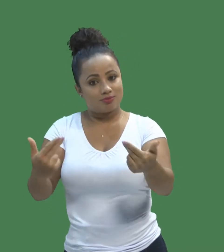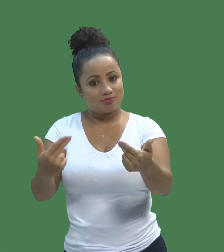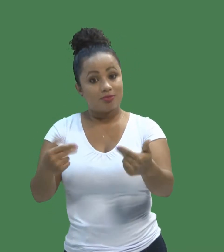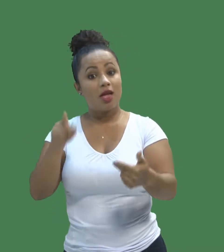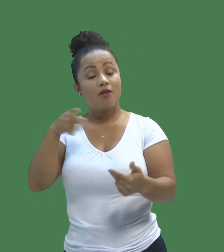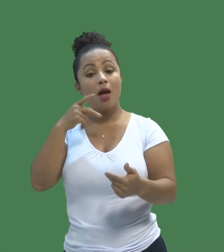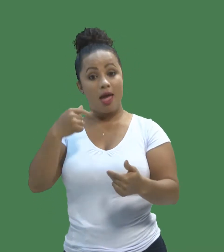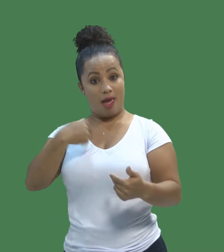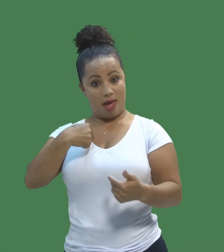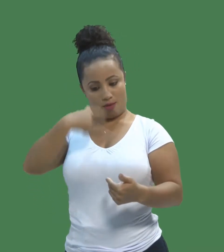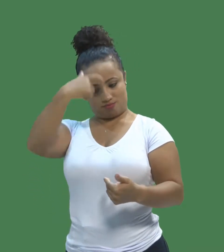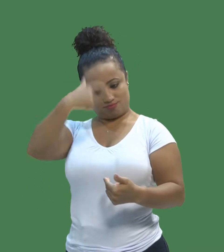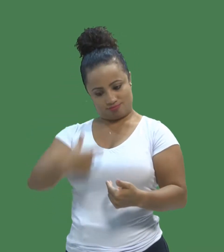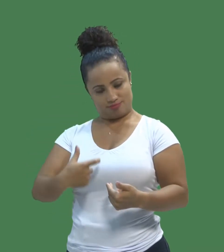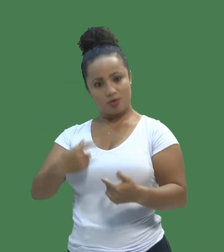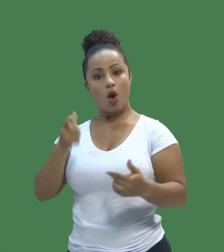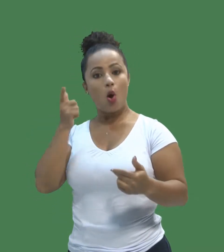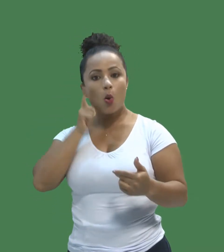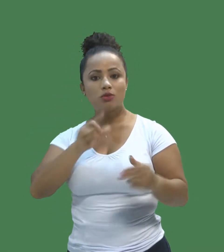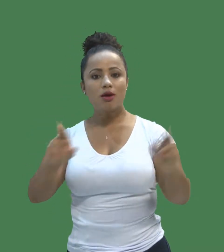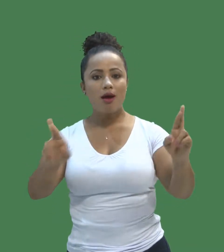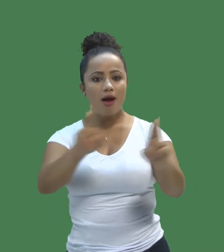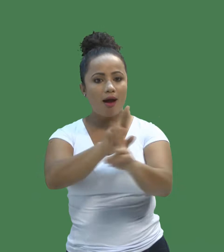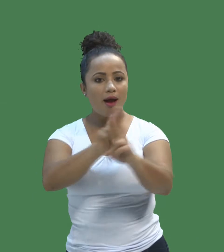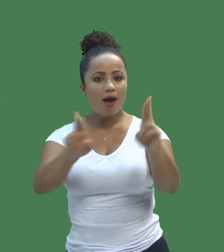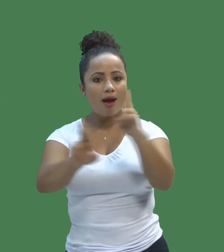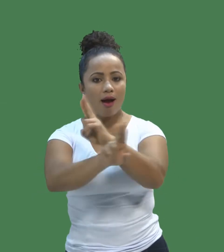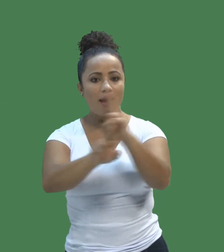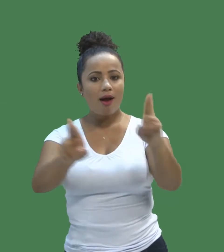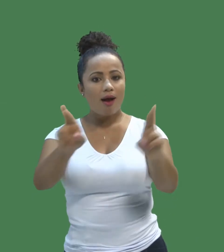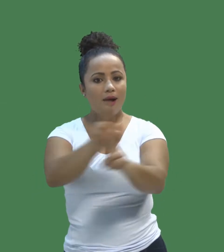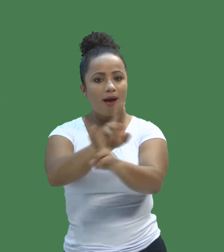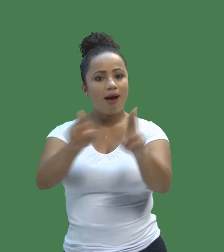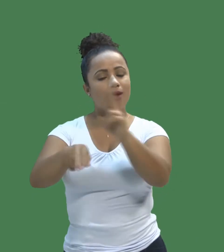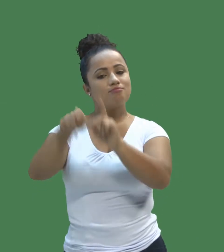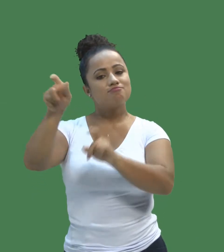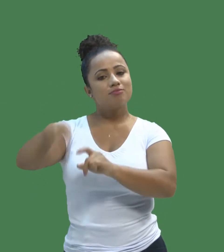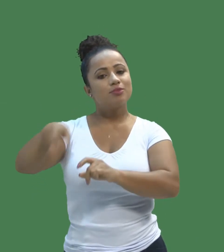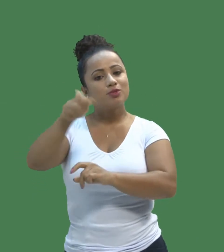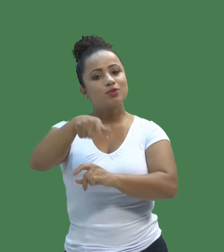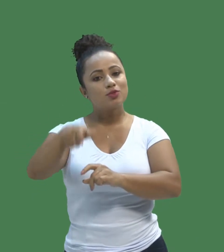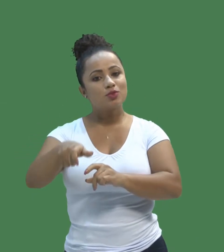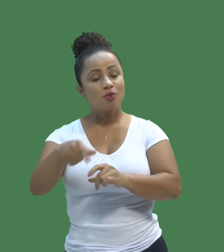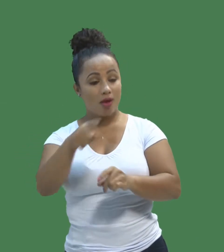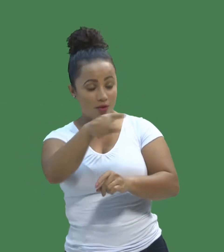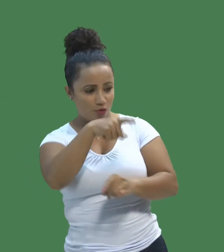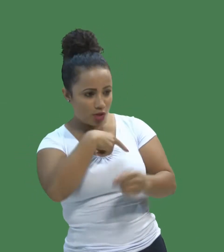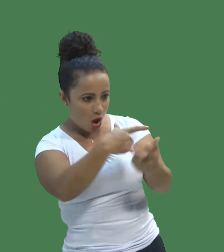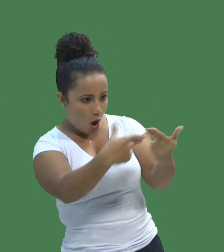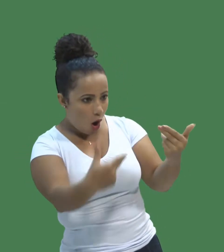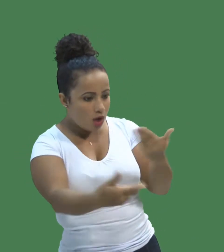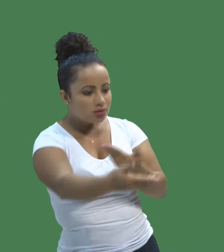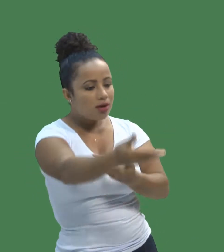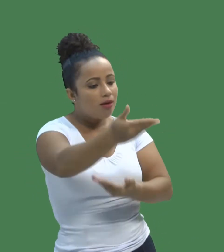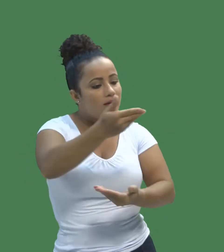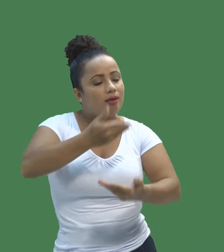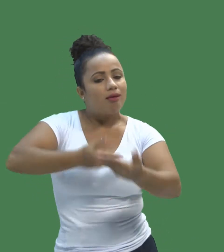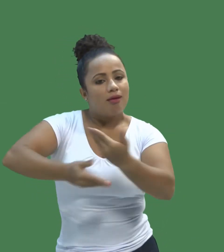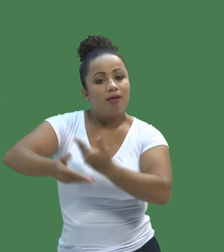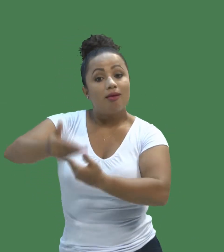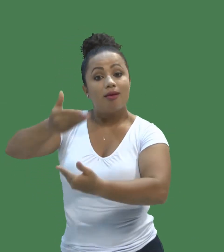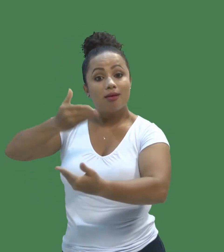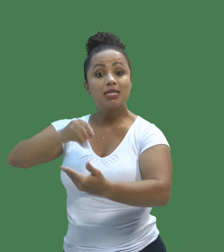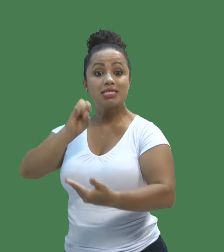às relações de produção, e o conjunto dessas relações leva ao modo de produção. Esse sistema